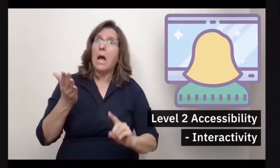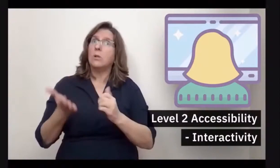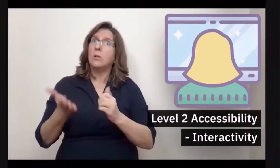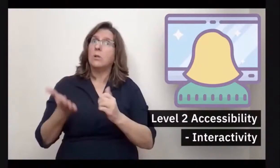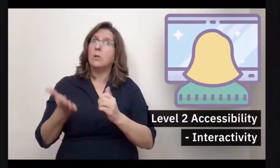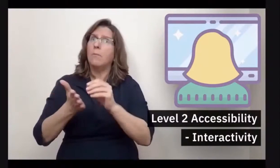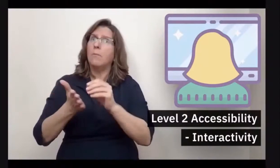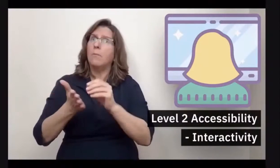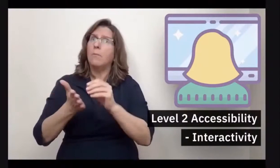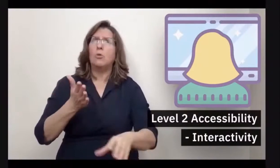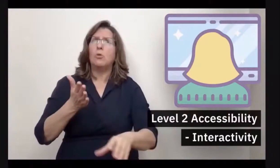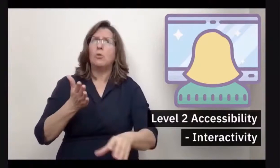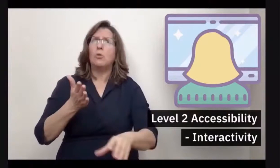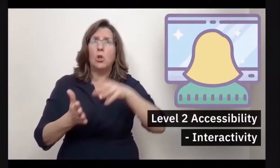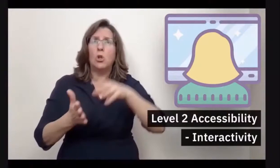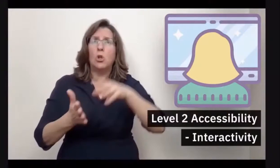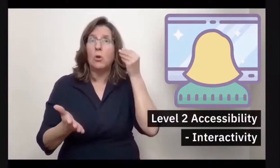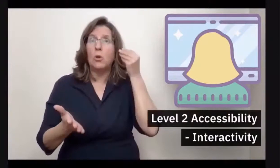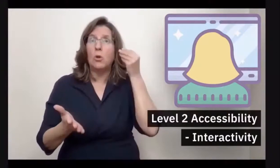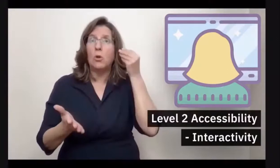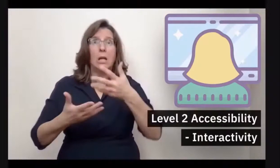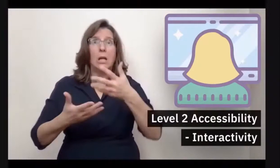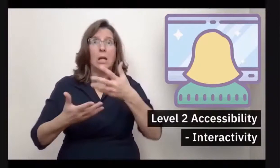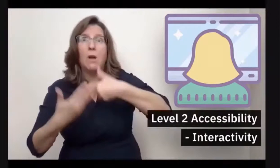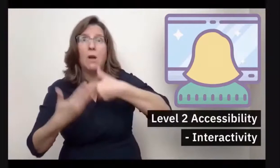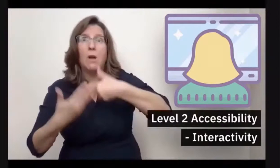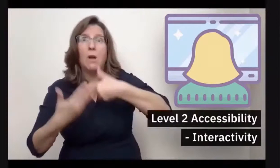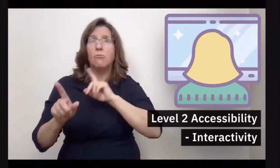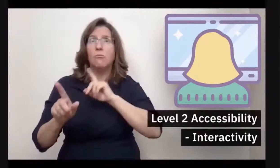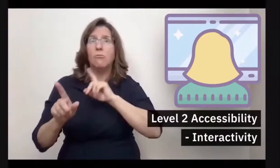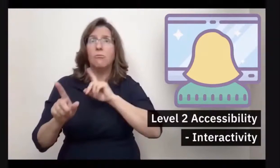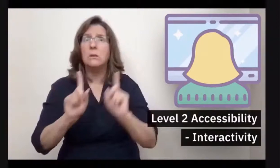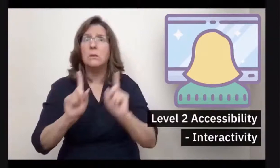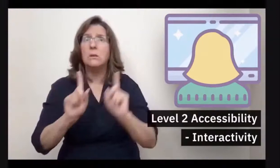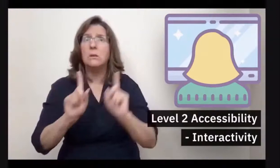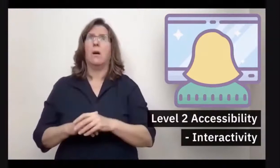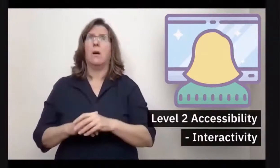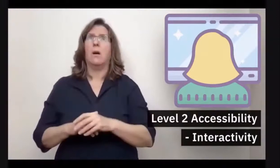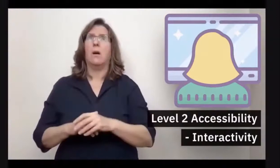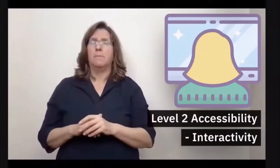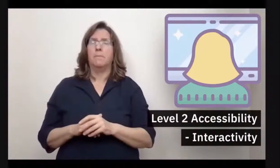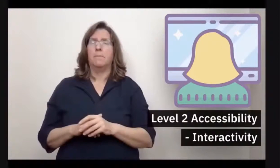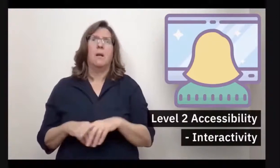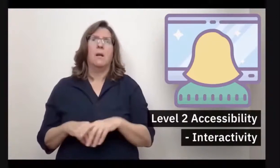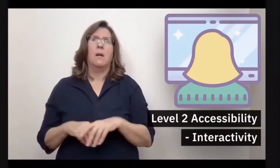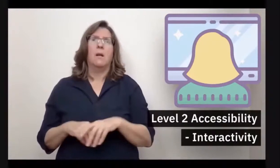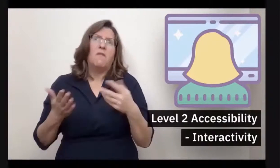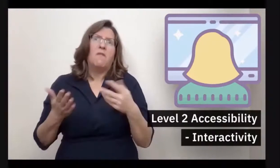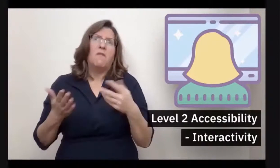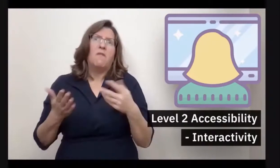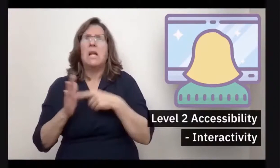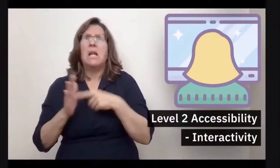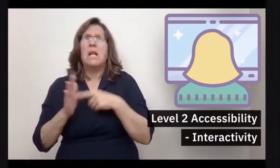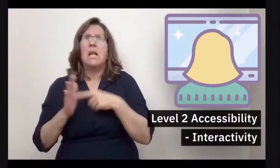el contestar preguntas, llenar una prueba, contestarla, tener un icono, iniciar un